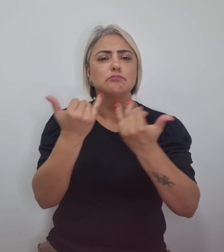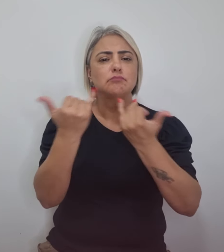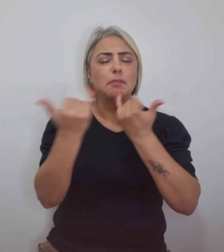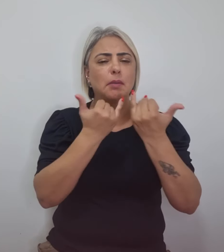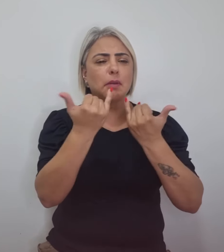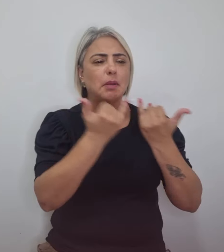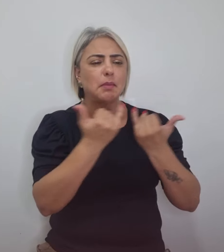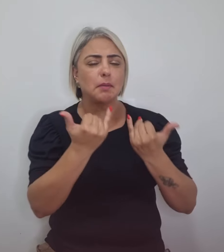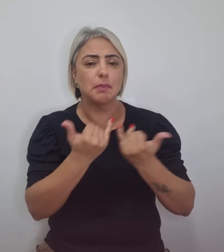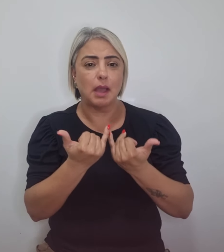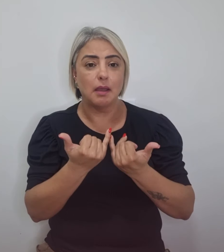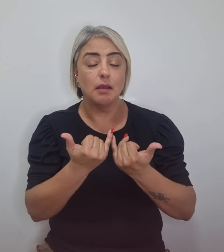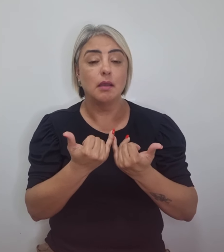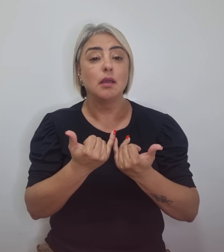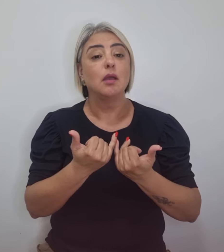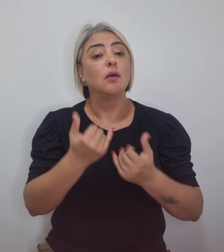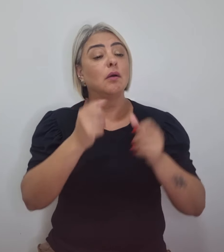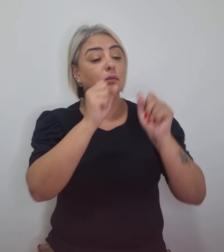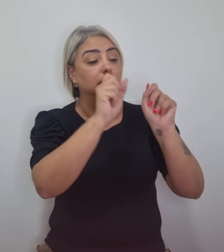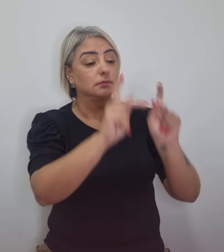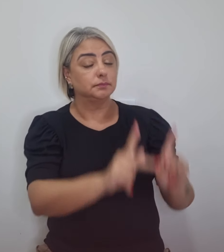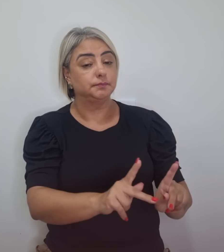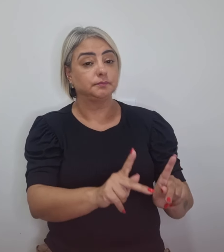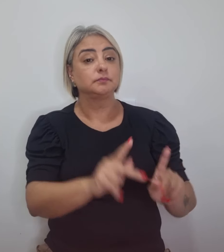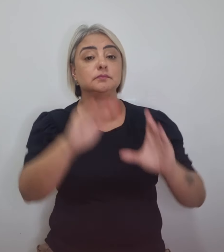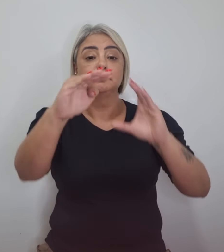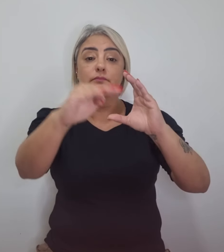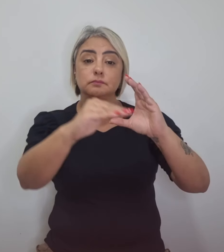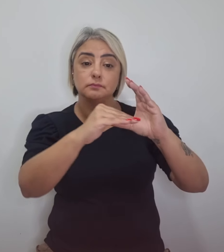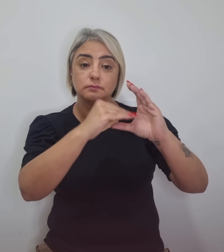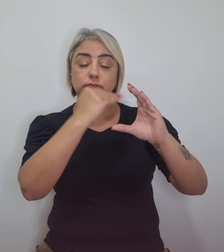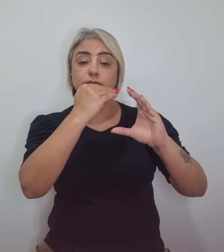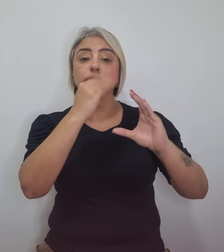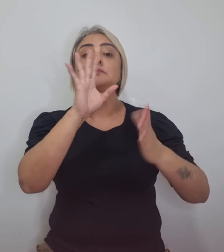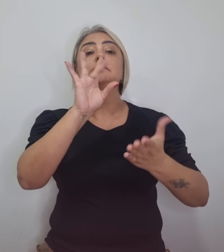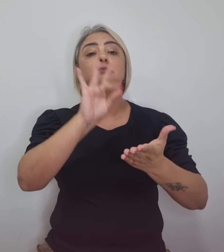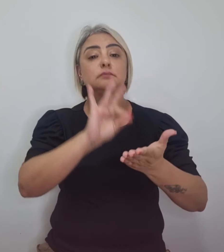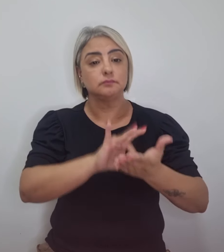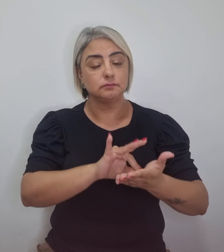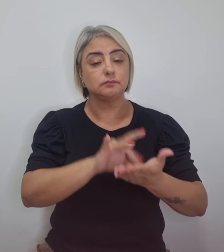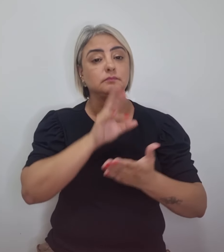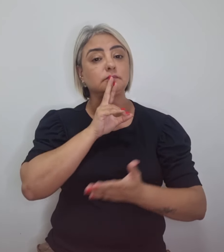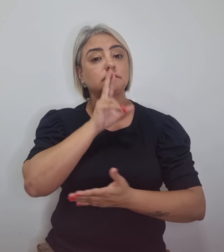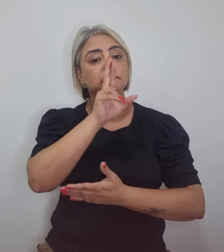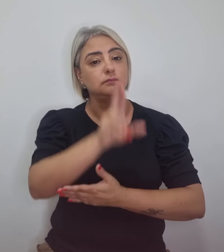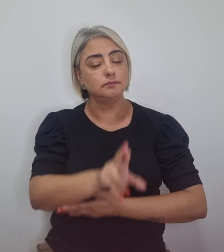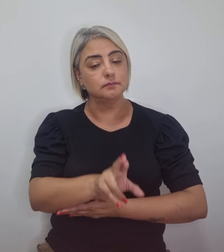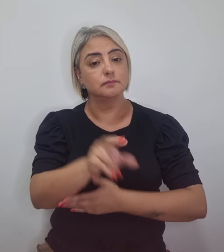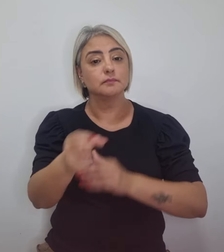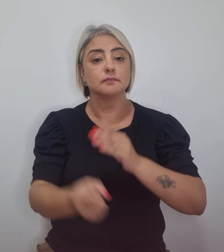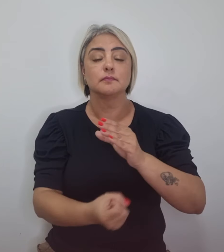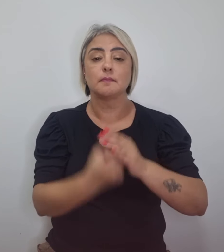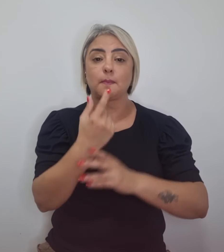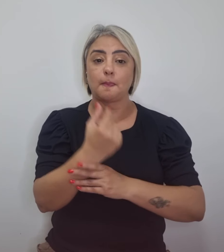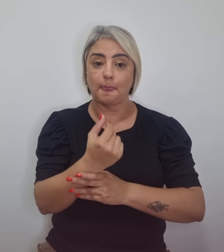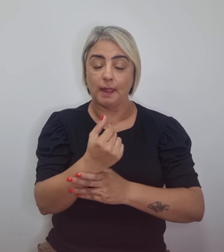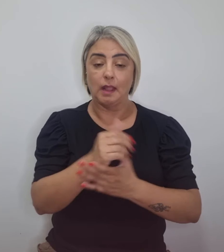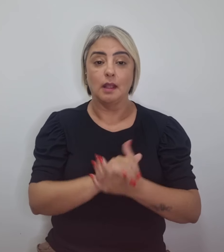os aposentados receberão um e-mail com a confirmação do resultado da criação dessa conta no